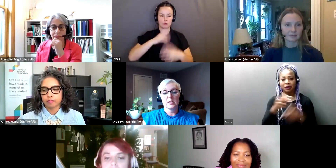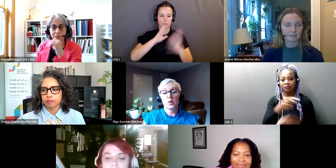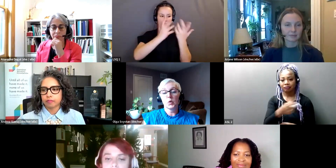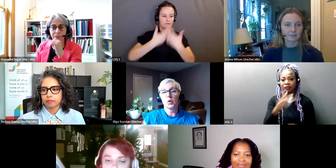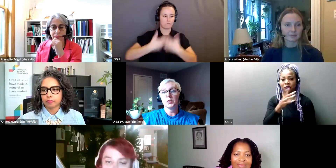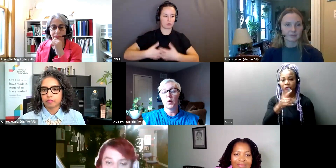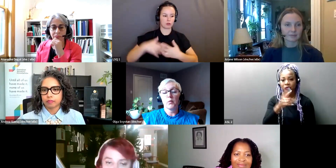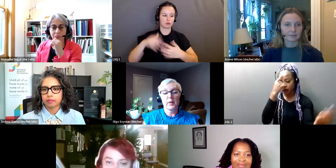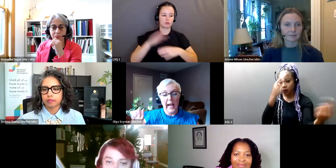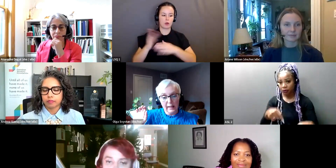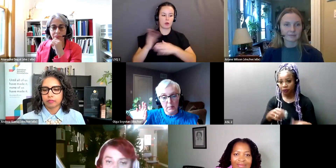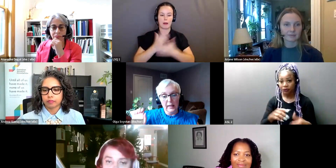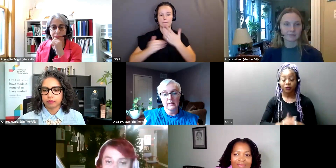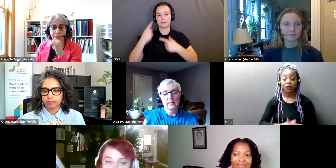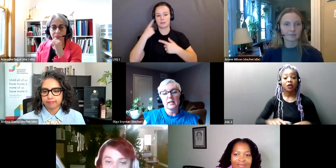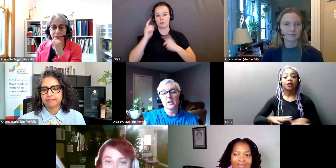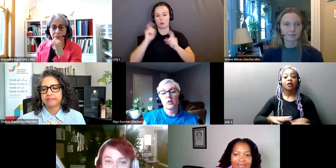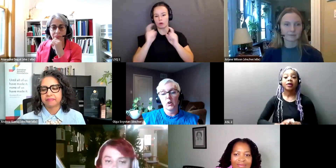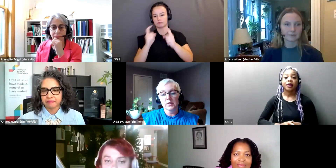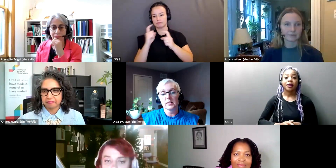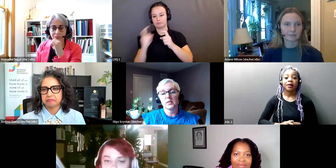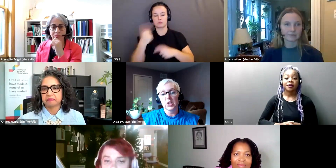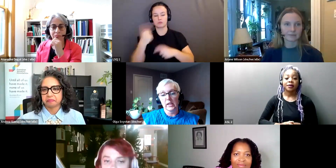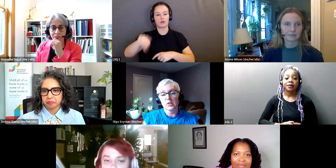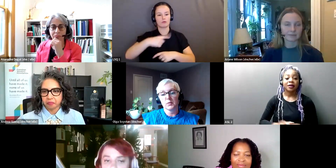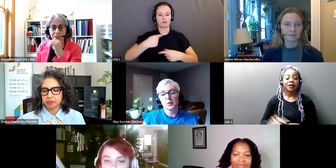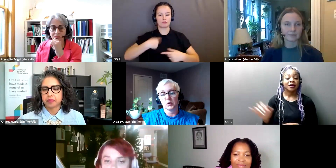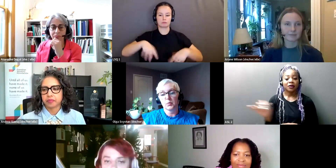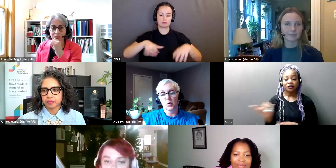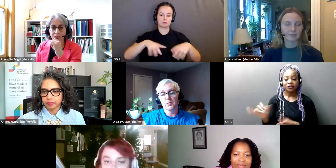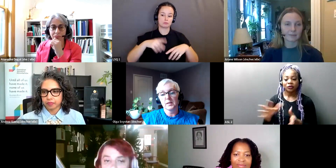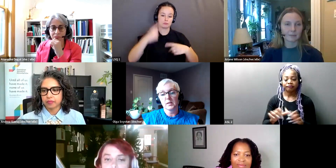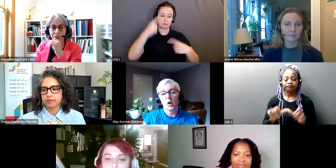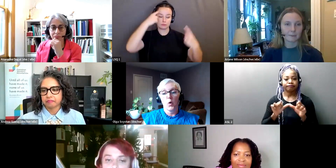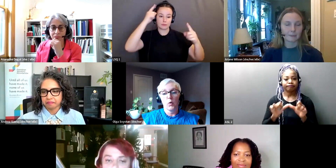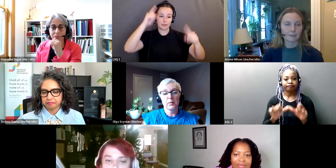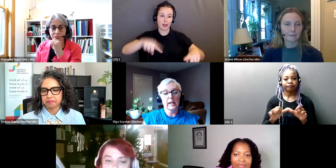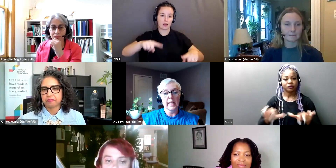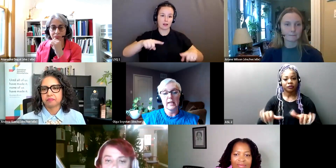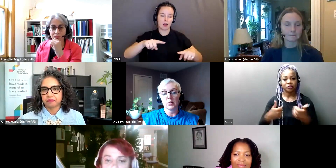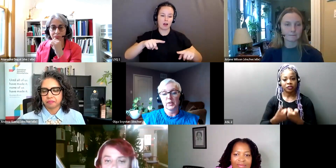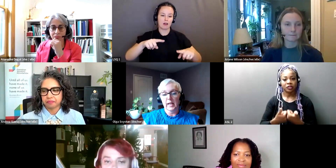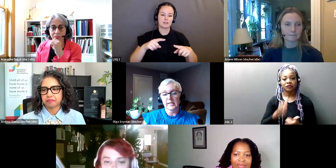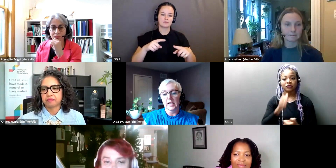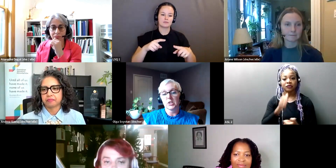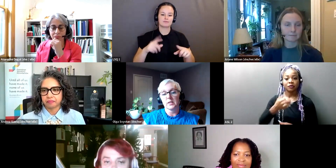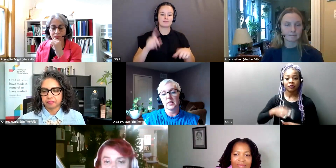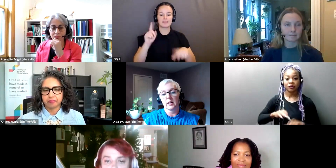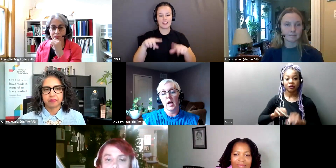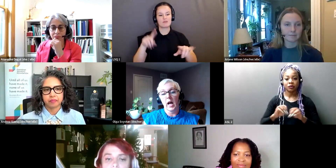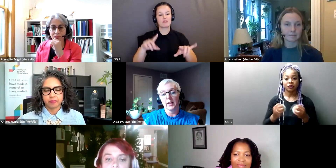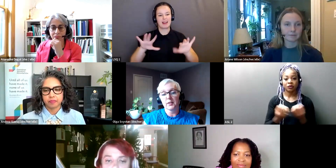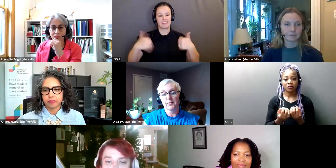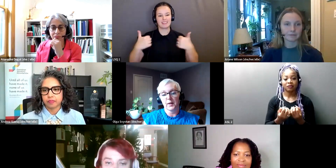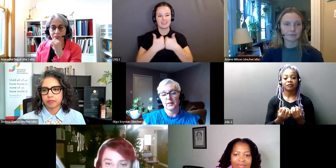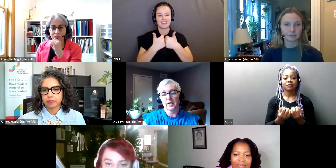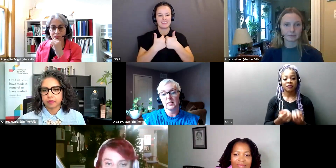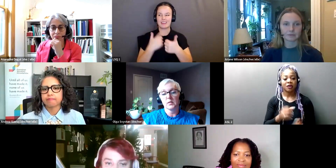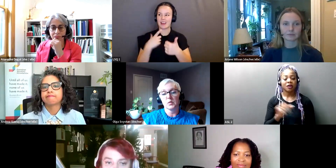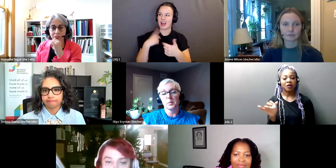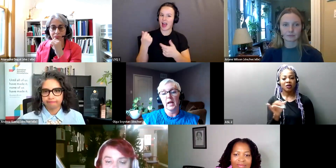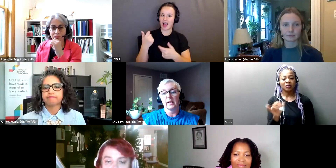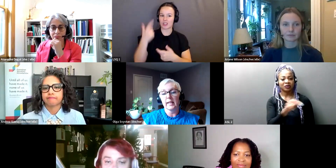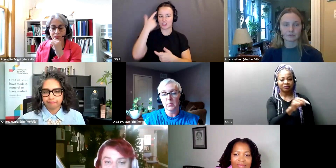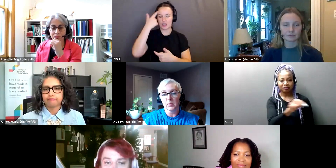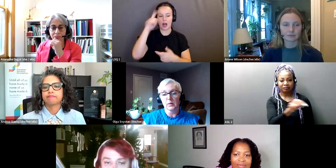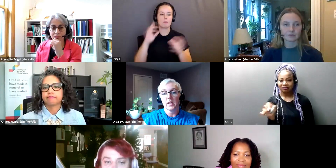dimension caritative. Plusieurs d'entre vous seraient d'accord avec moi. C'est toujours un défi d'avoir du financement pour les